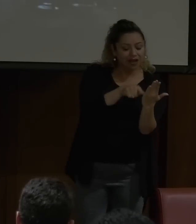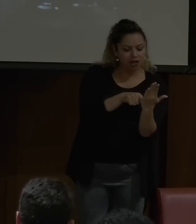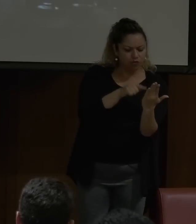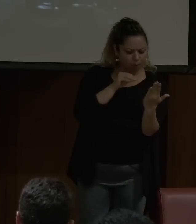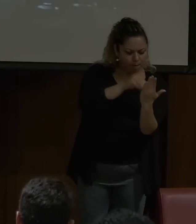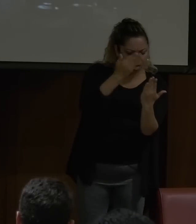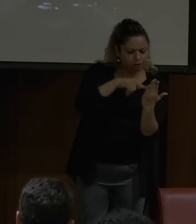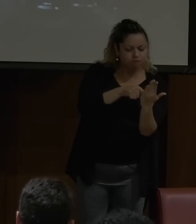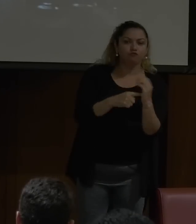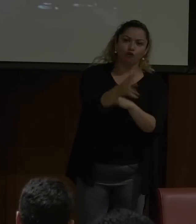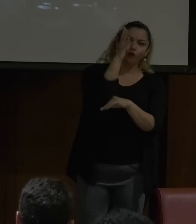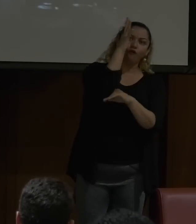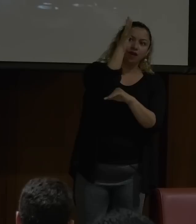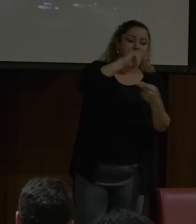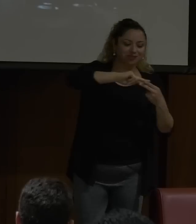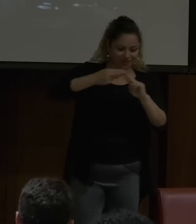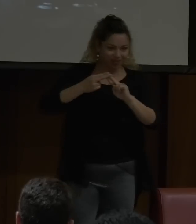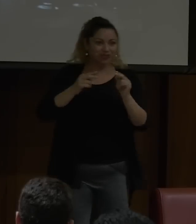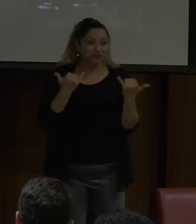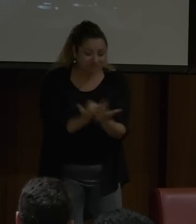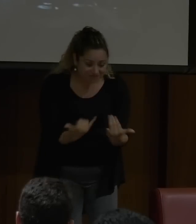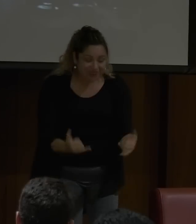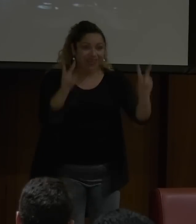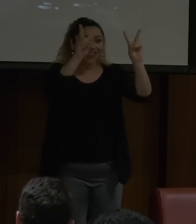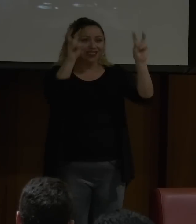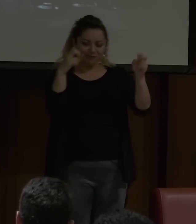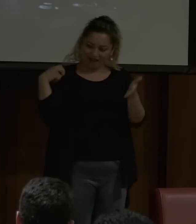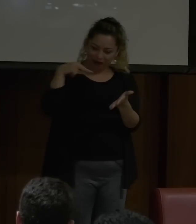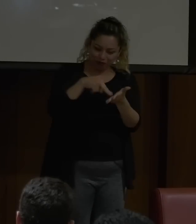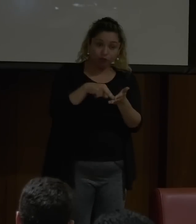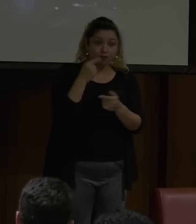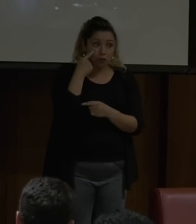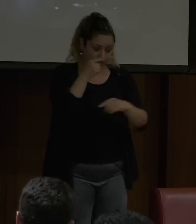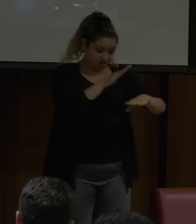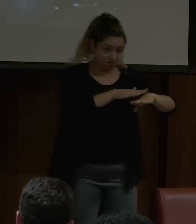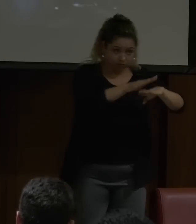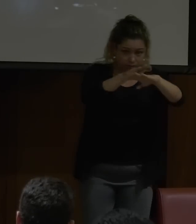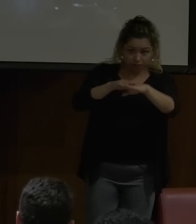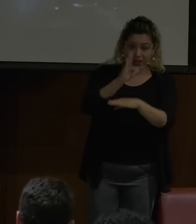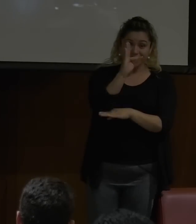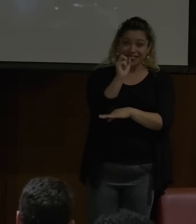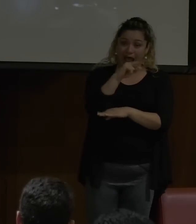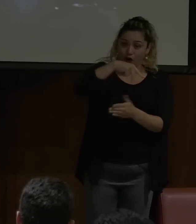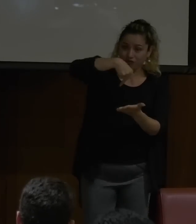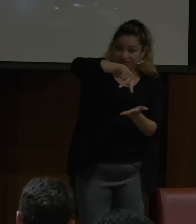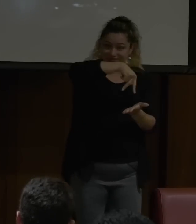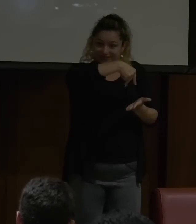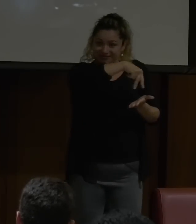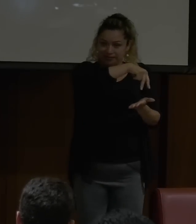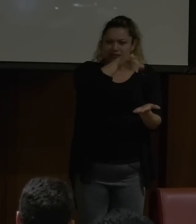conferencias hace alusión a este tema y dice que en el tango A principios del siglo pasado